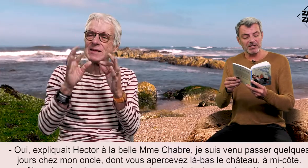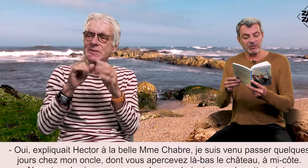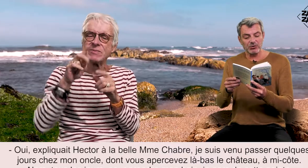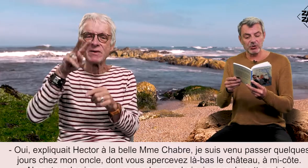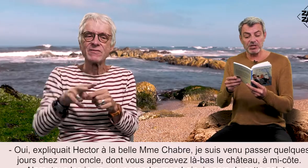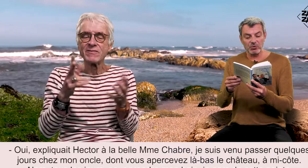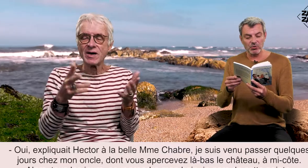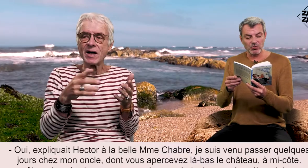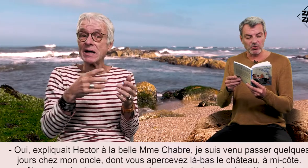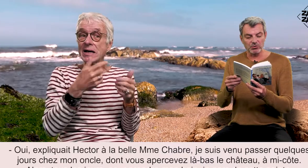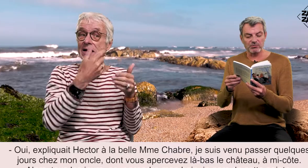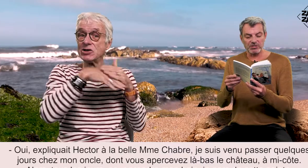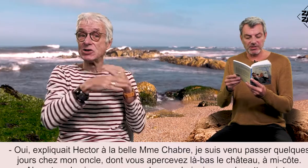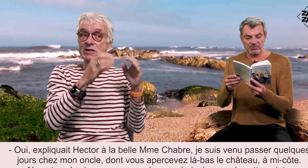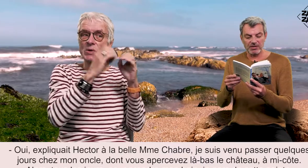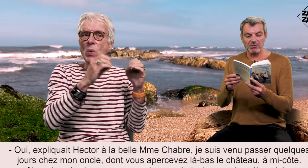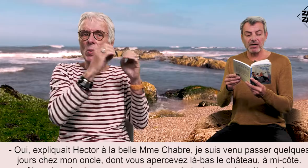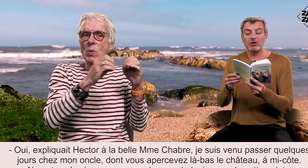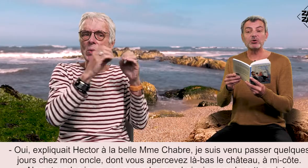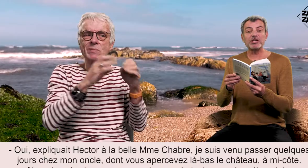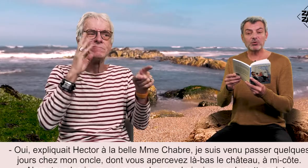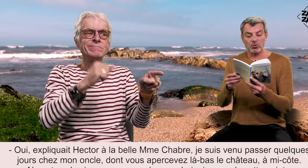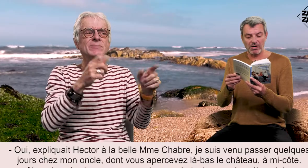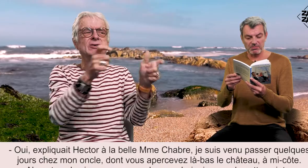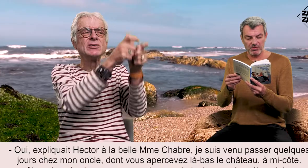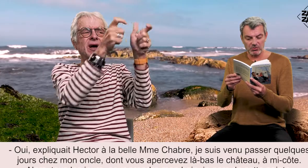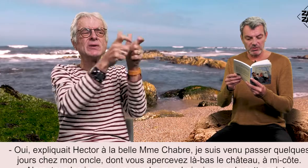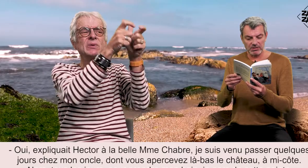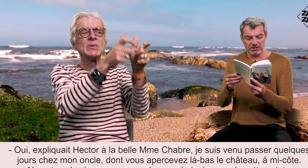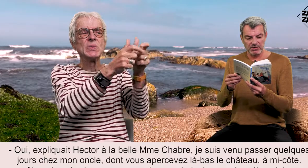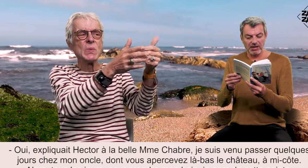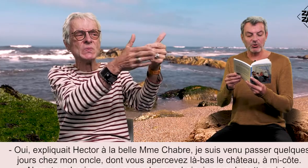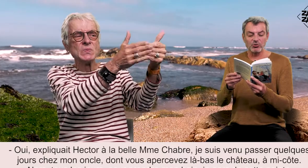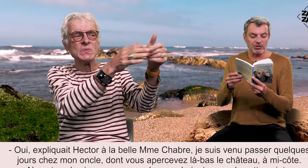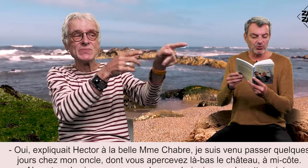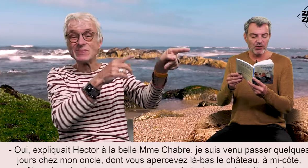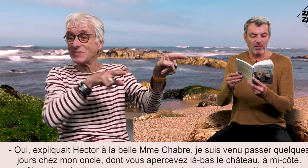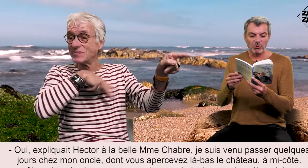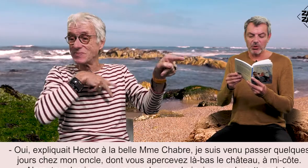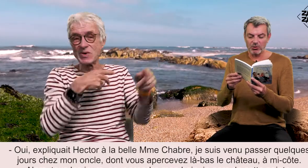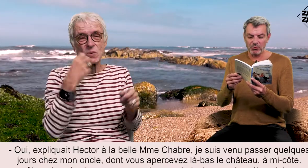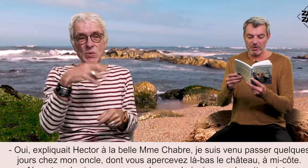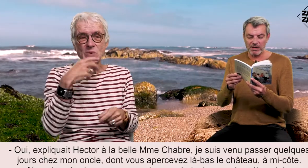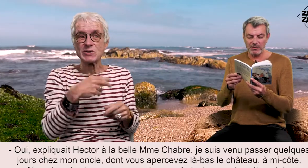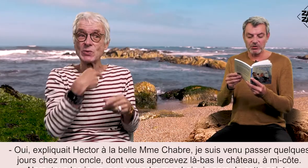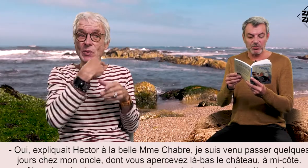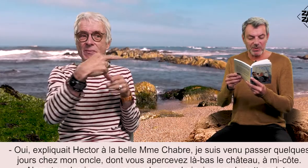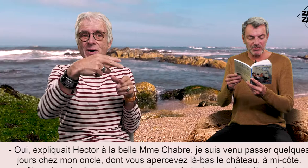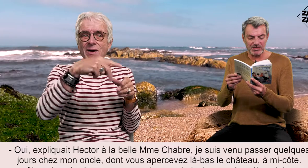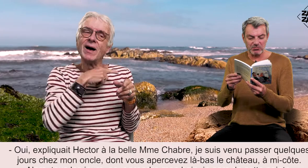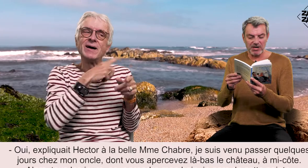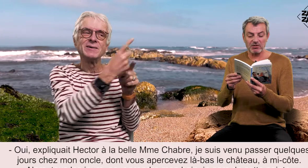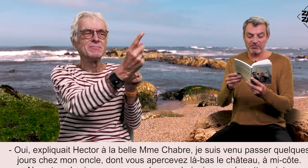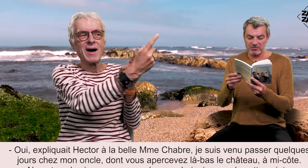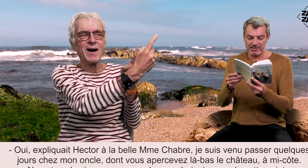suis venu passer quelques jours chez mon oncle, dont vous apercevez là-bas le château à Micote. Alors tous les jours, pour prendre mon bain, je